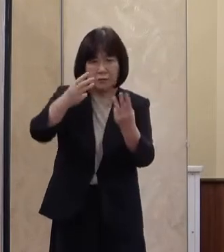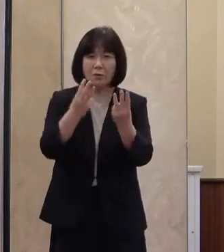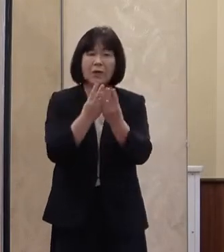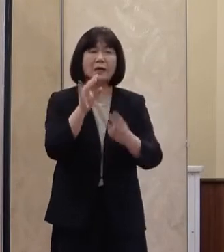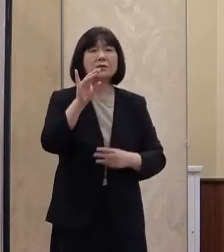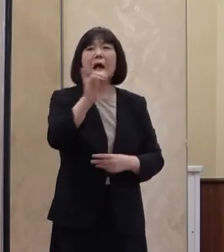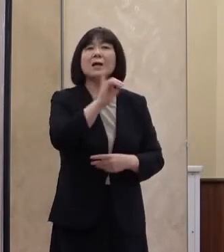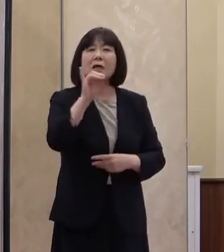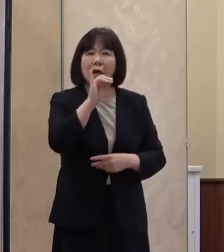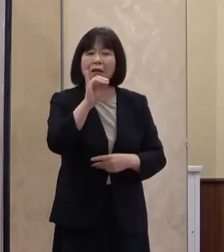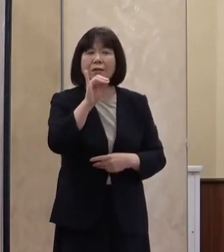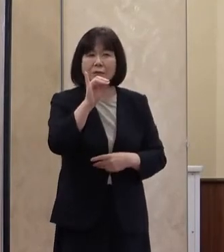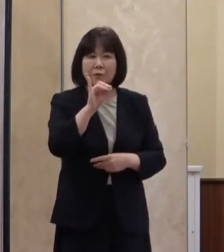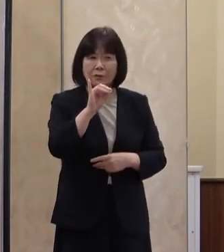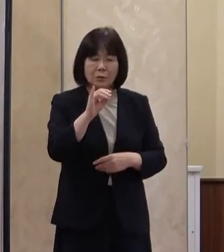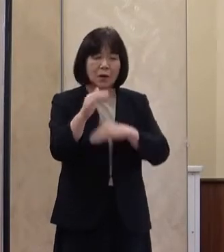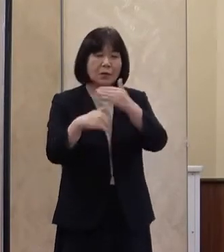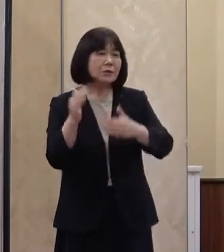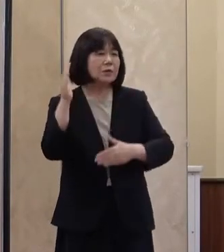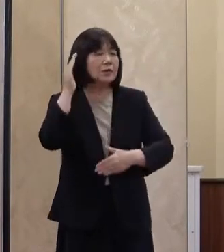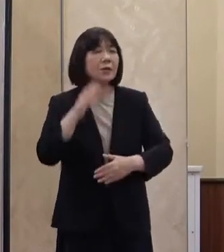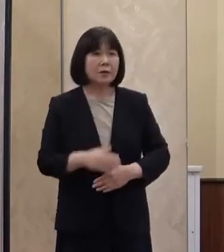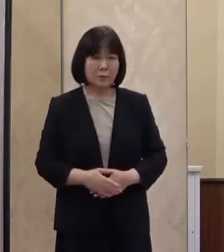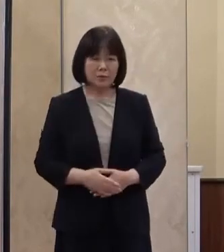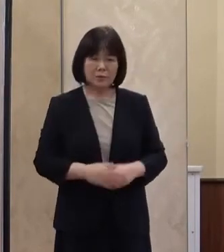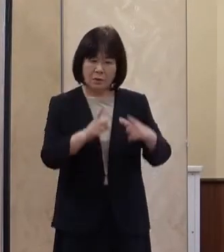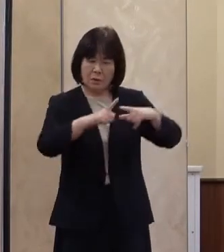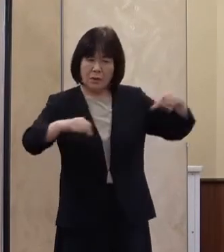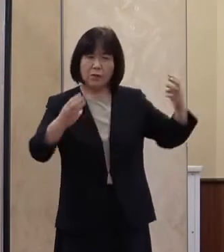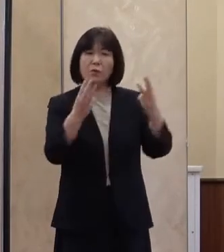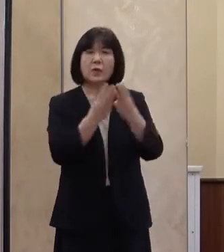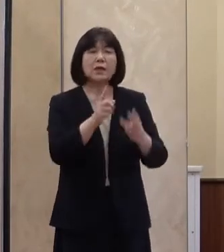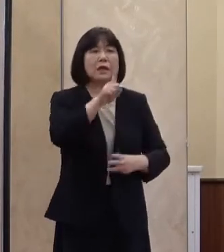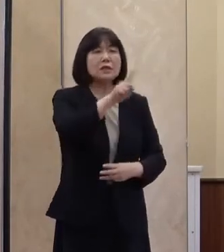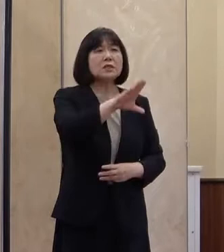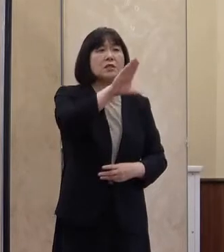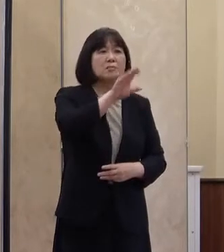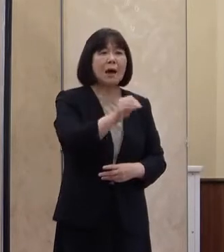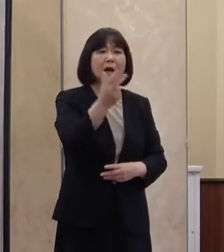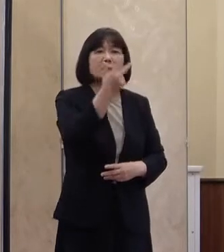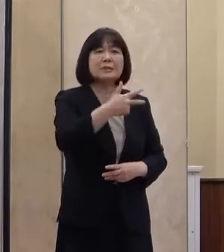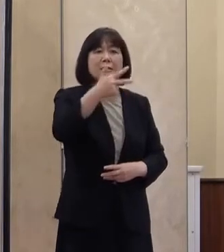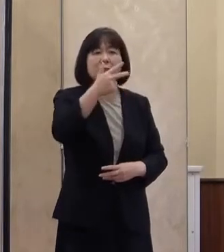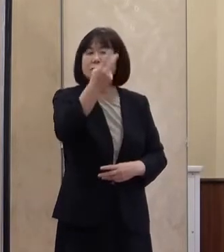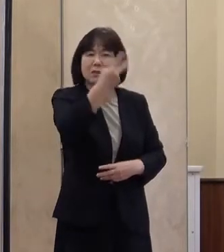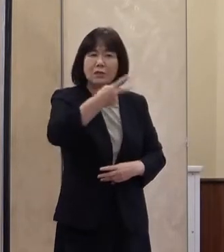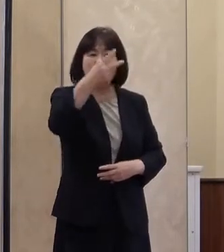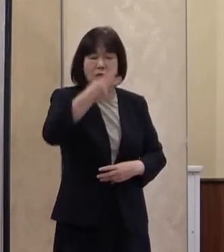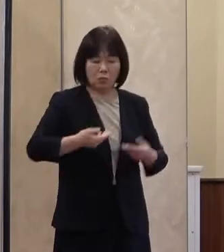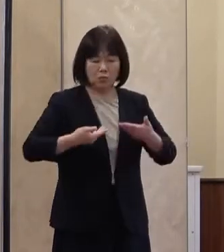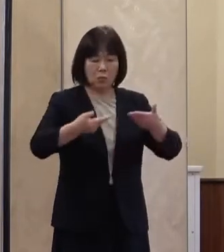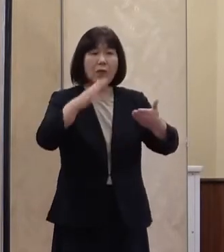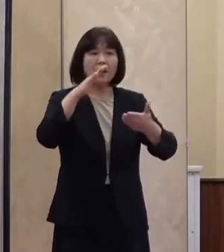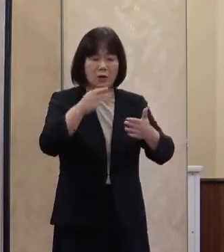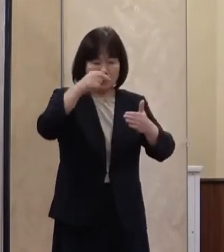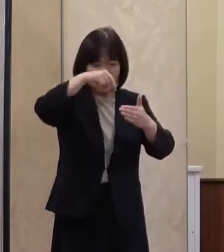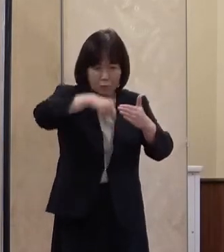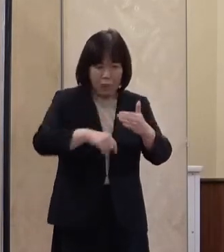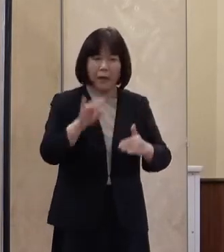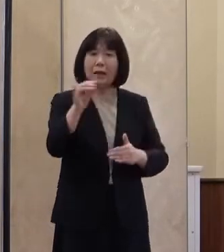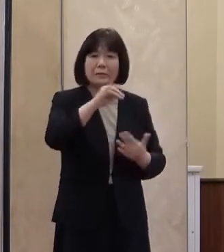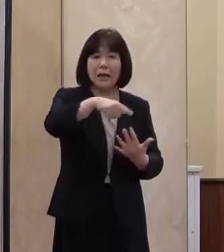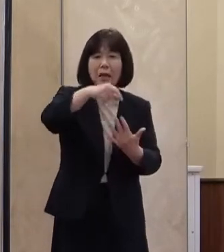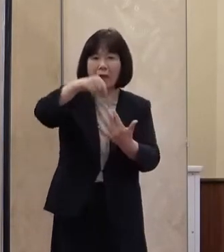予定というふうに国で聞いてます。全国の商店街というのは1万2000ありますから、そのうち全国で1000件程度が国で